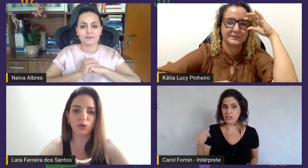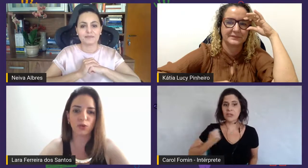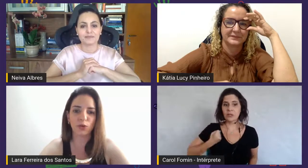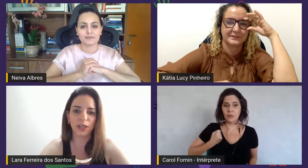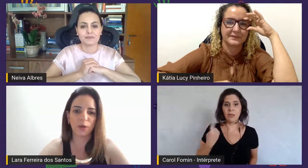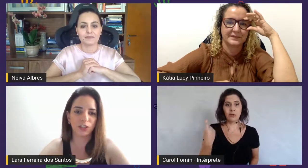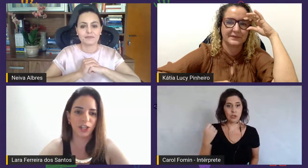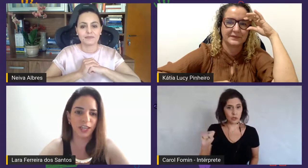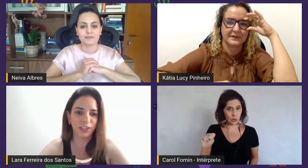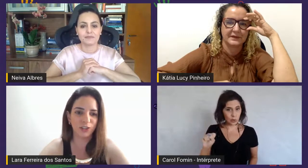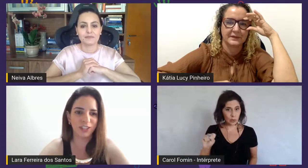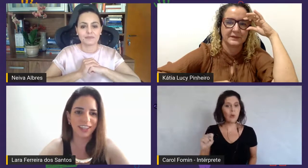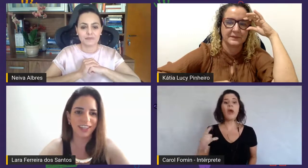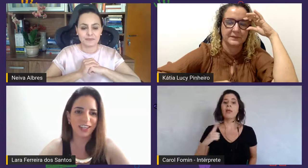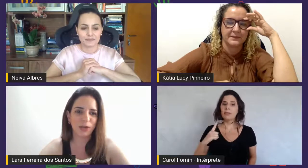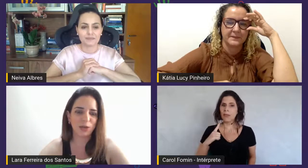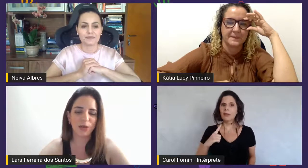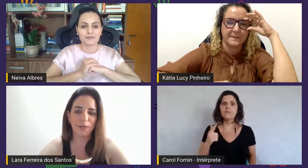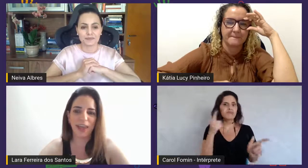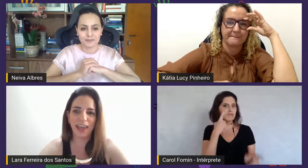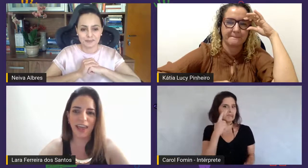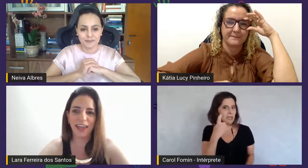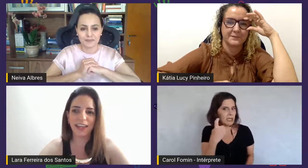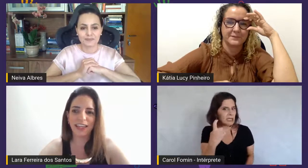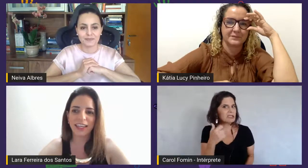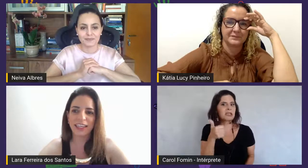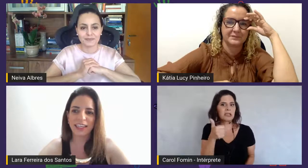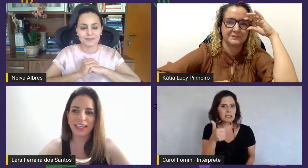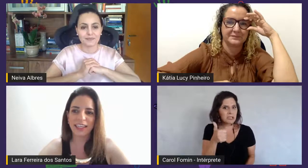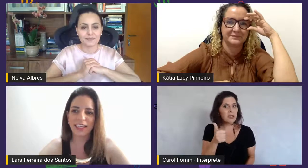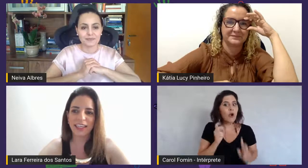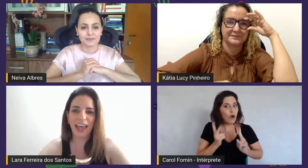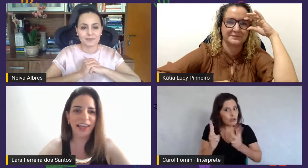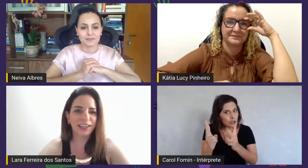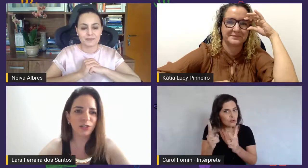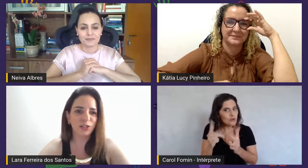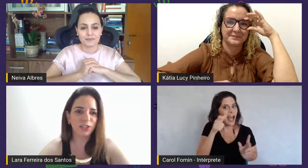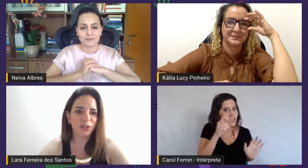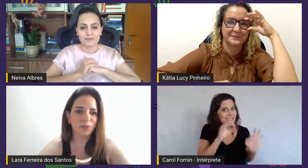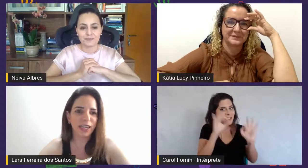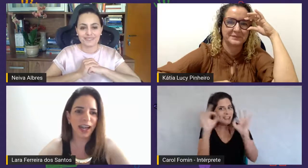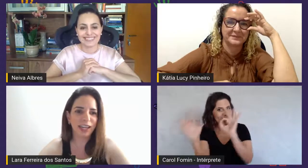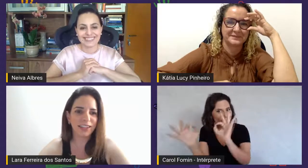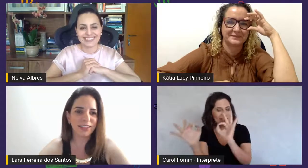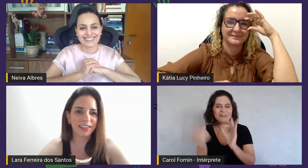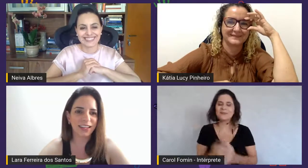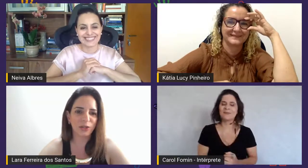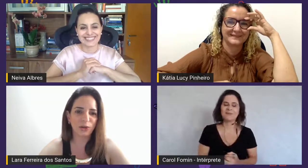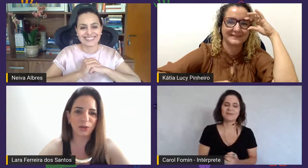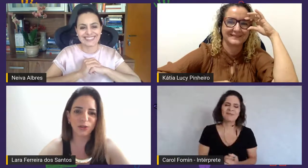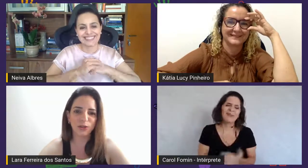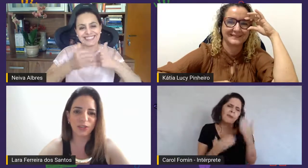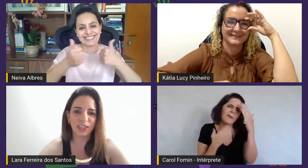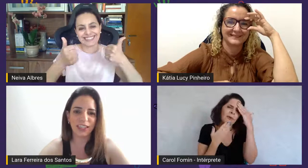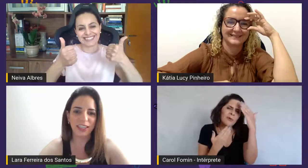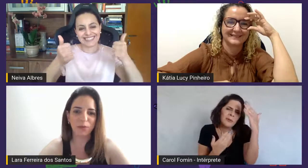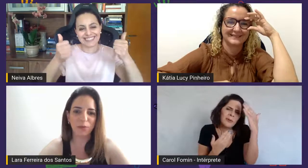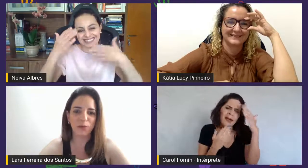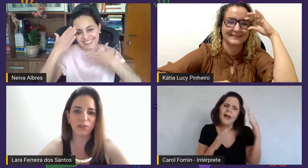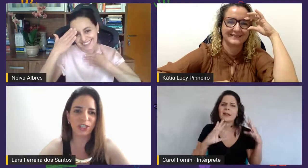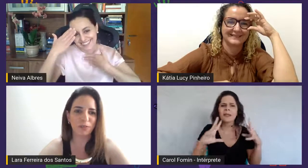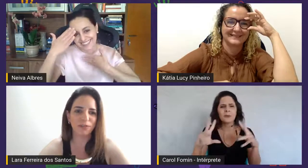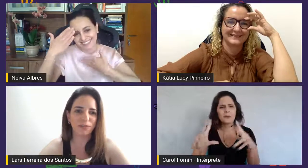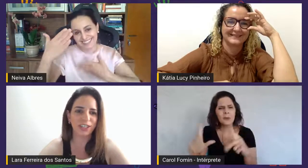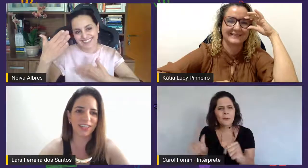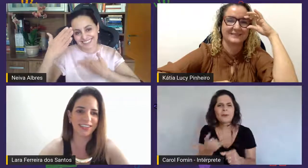Então continuem com a gente no CBE. E é isso, gente. Obrigada a todos e um